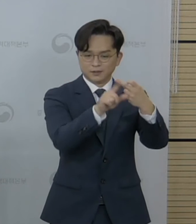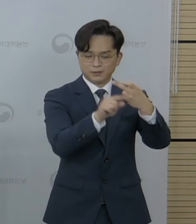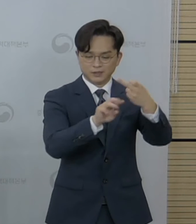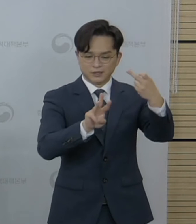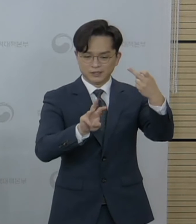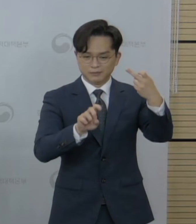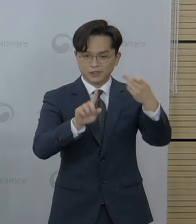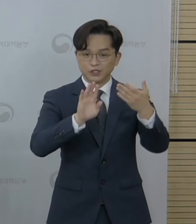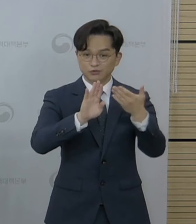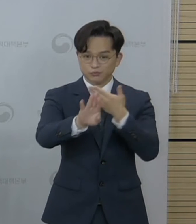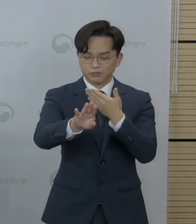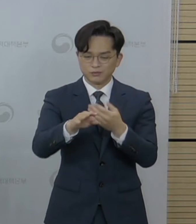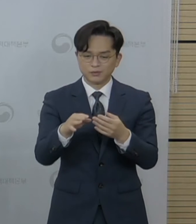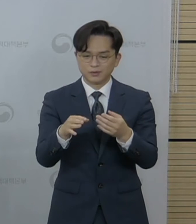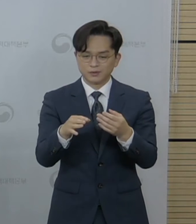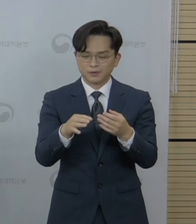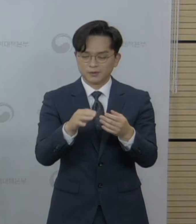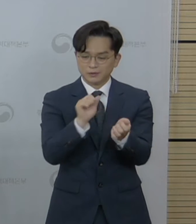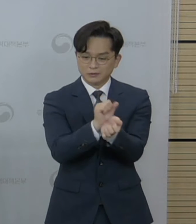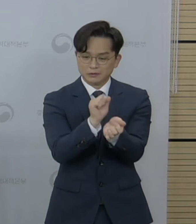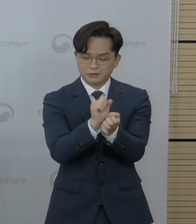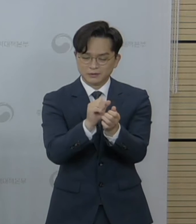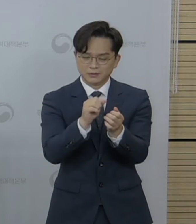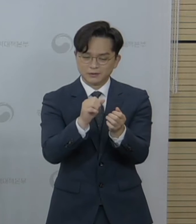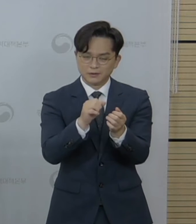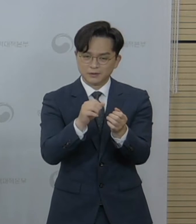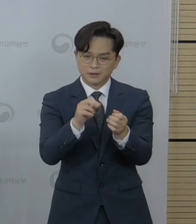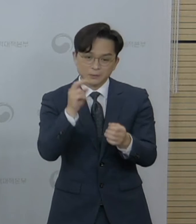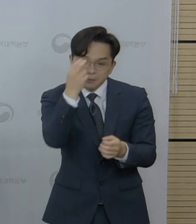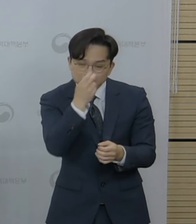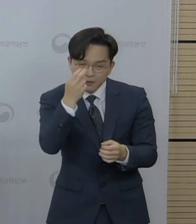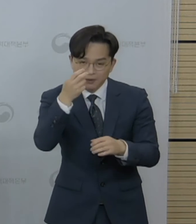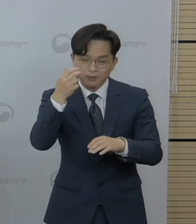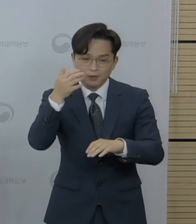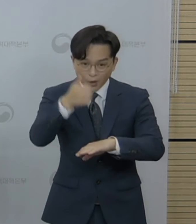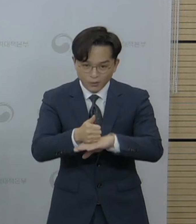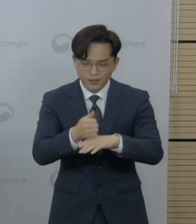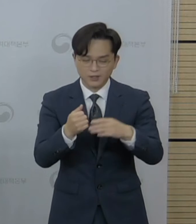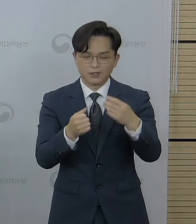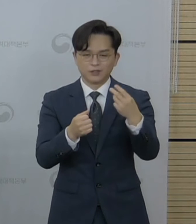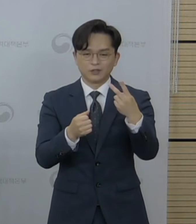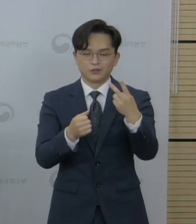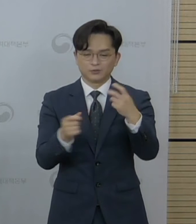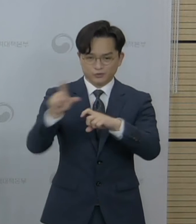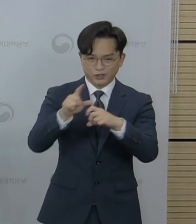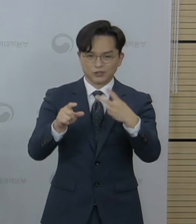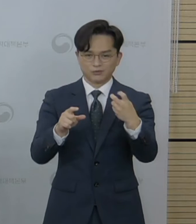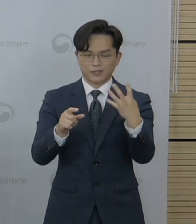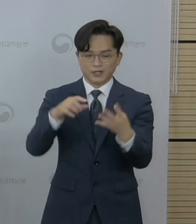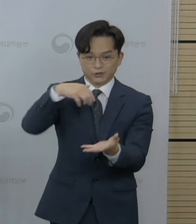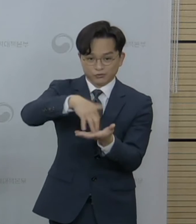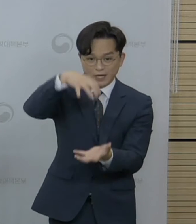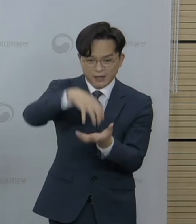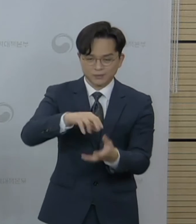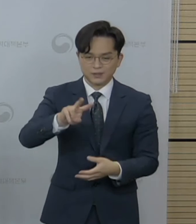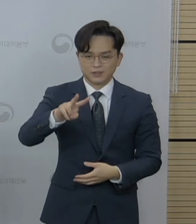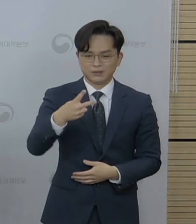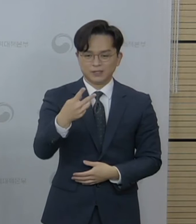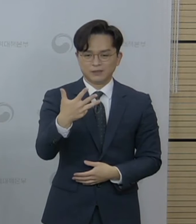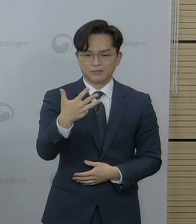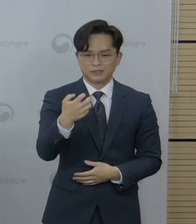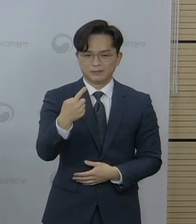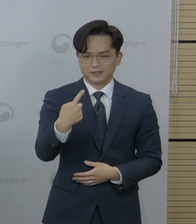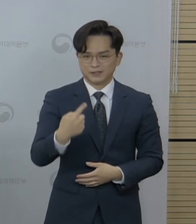추적 검사 중 22명이 추가 확진되어 현재까지 누적 확진자는 총